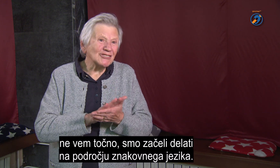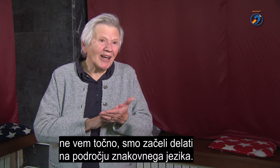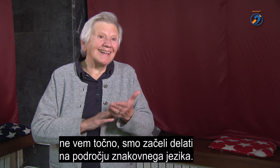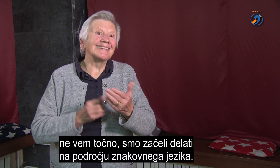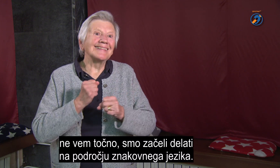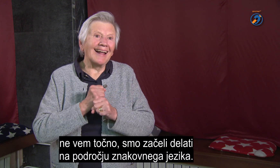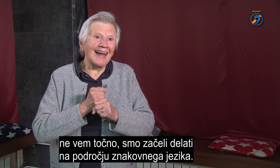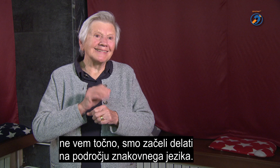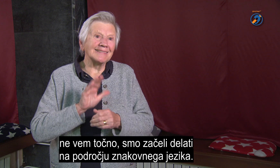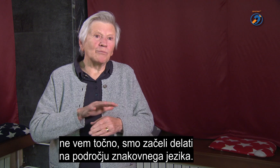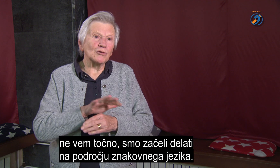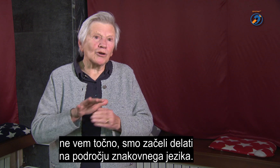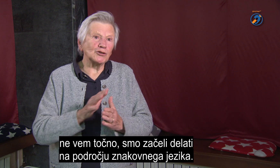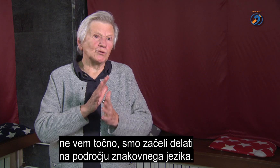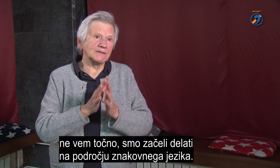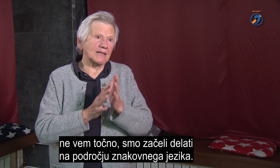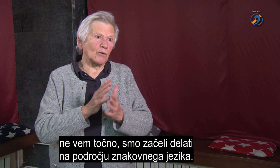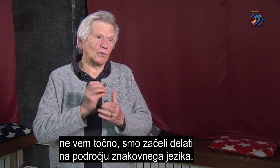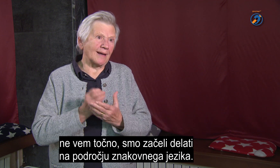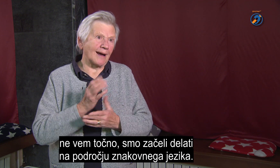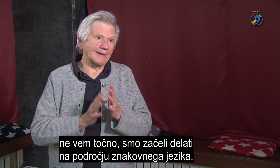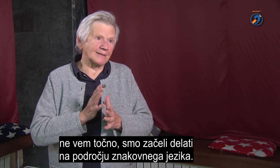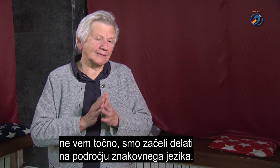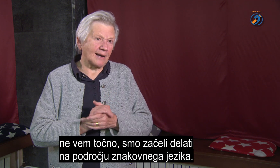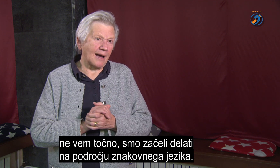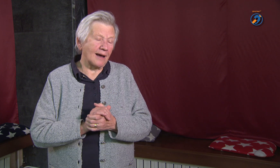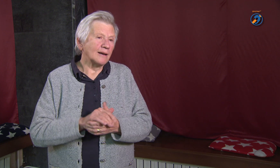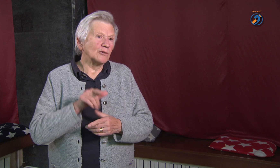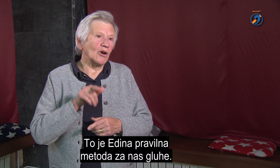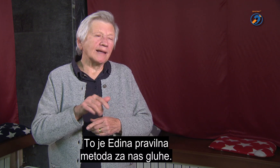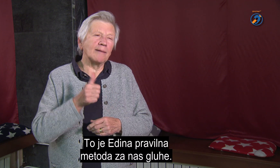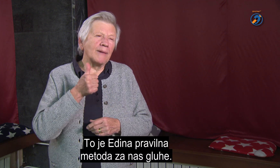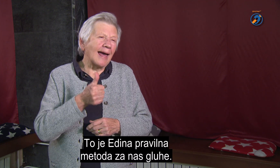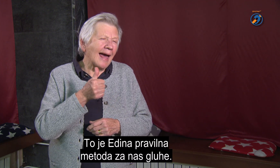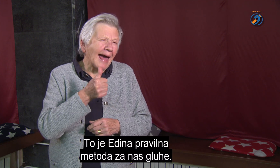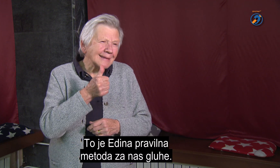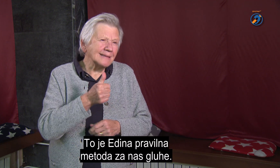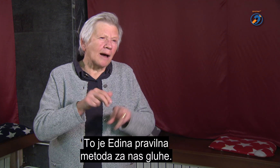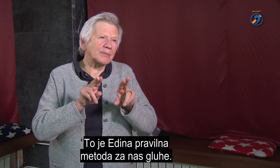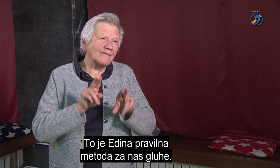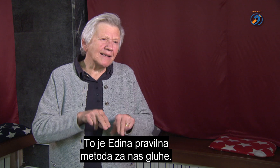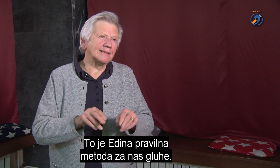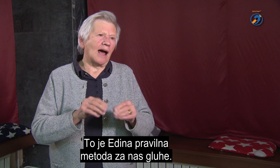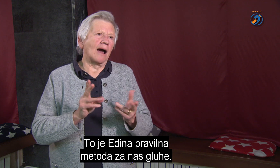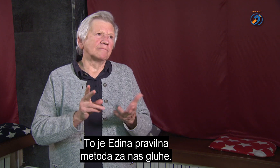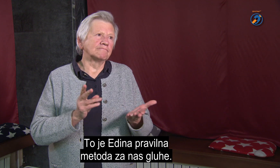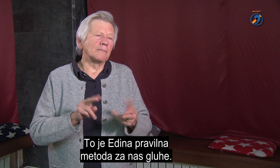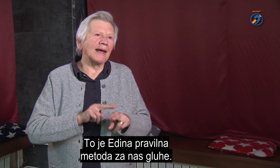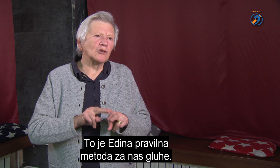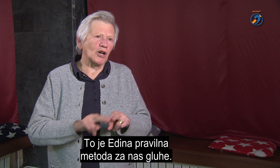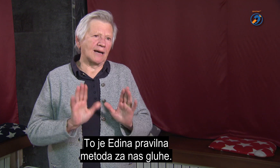smo začeli delati na področju znakovnega jezika. To je edina